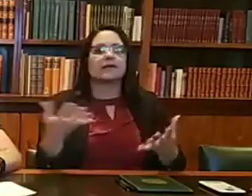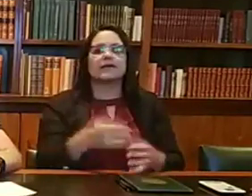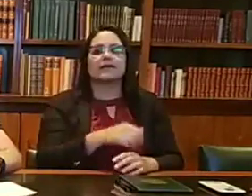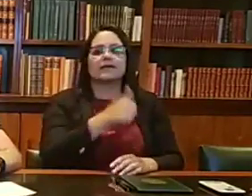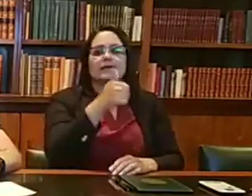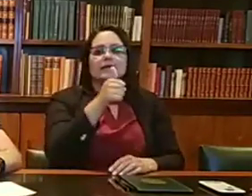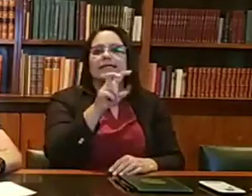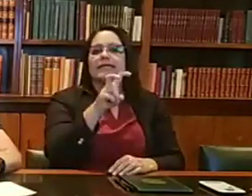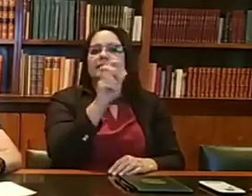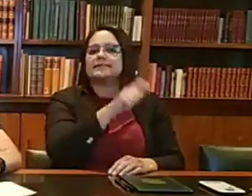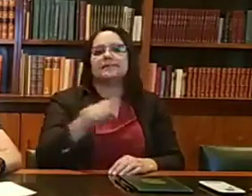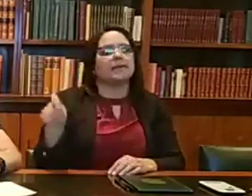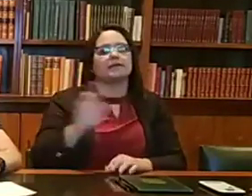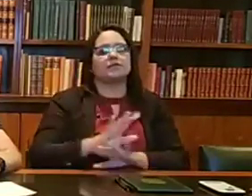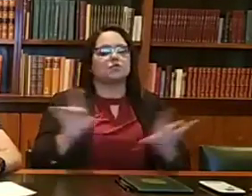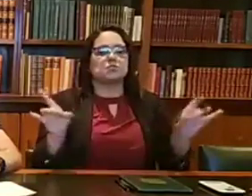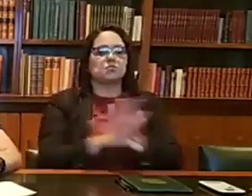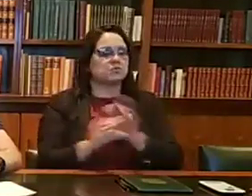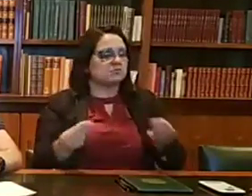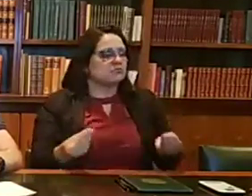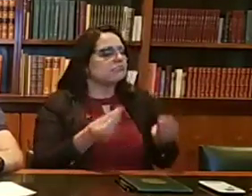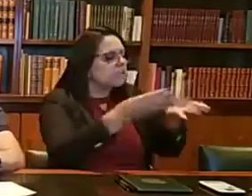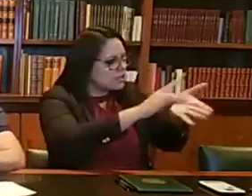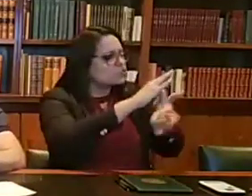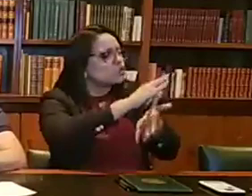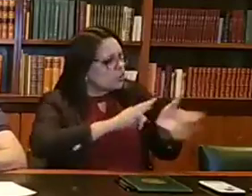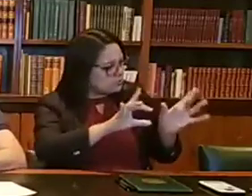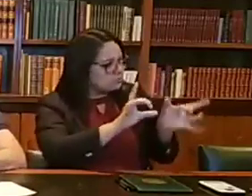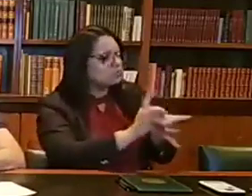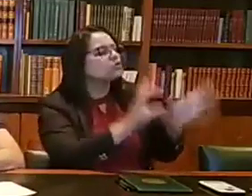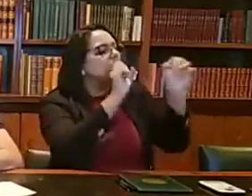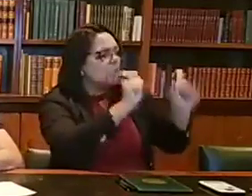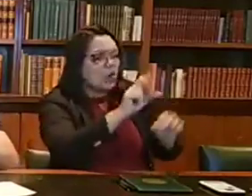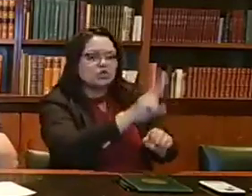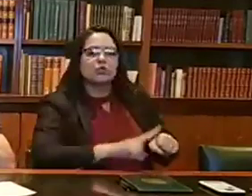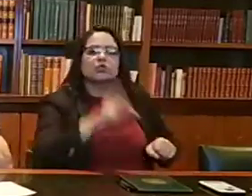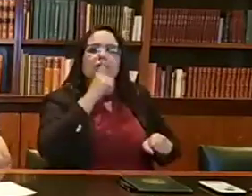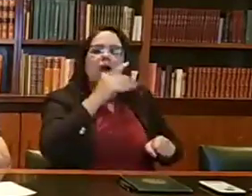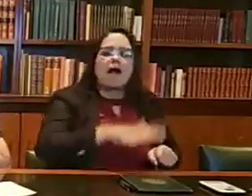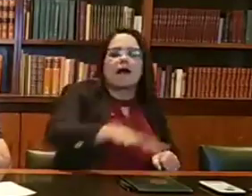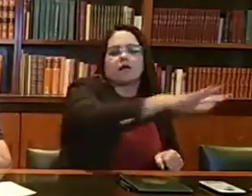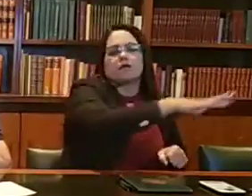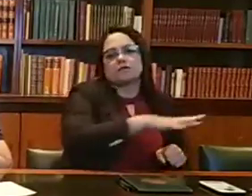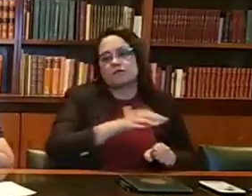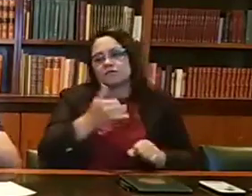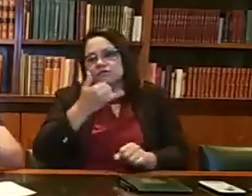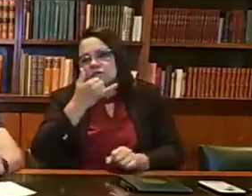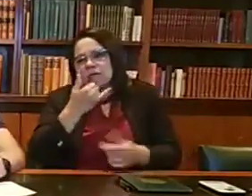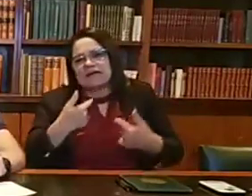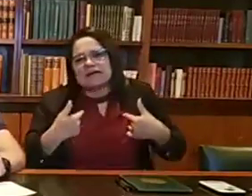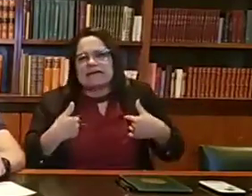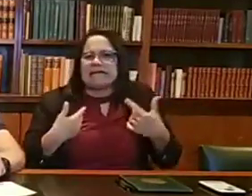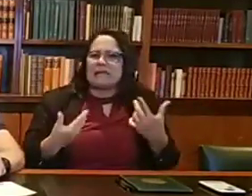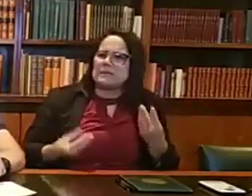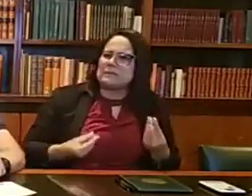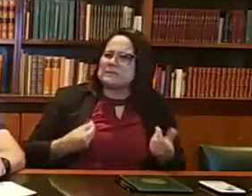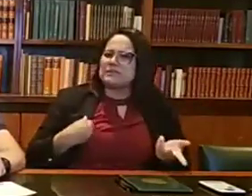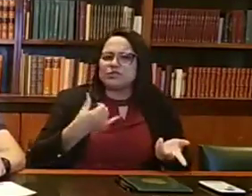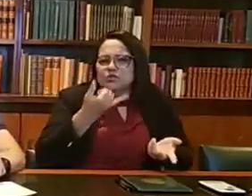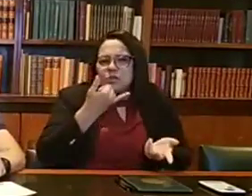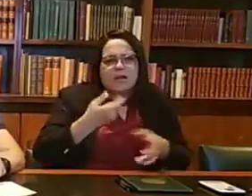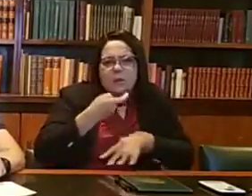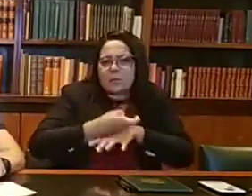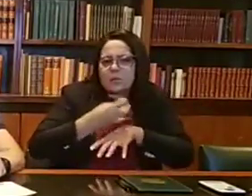15 meses a cessão, o título de cessão para o produtor. Eu sou leigo, parece que tá um pouco exagerado, 15 meses ainda,